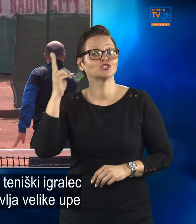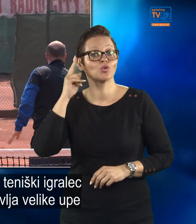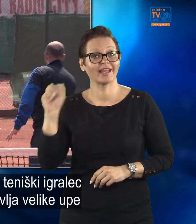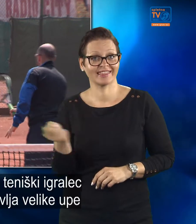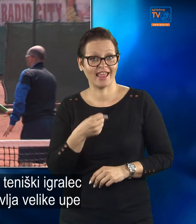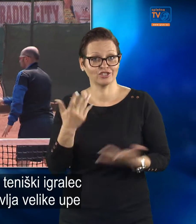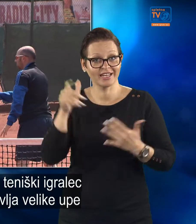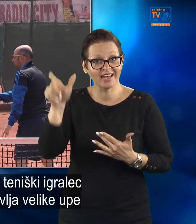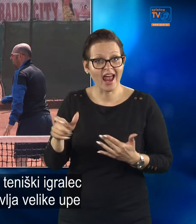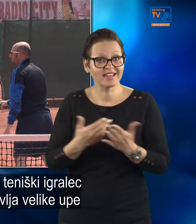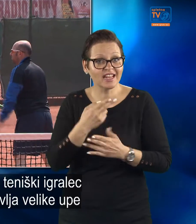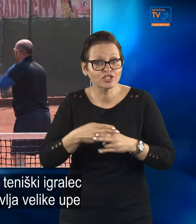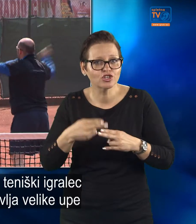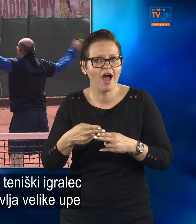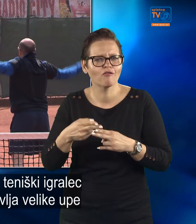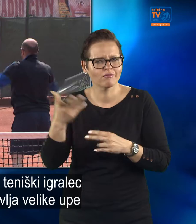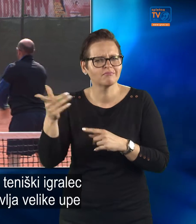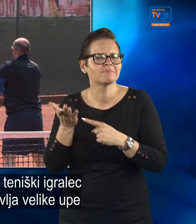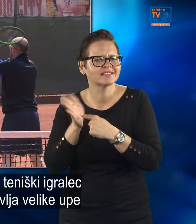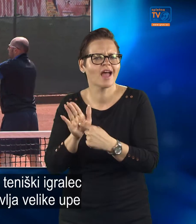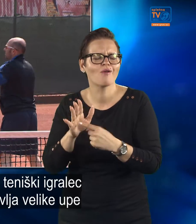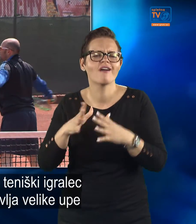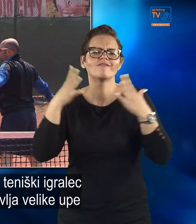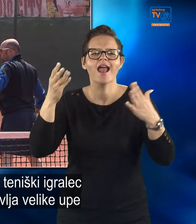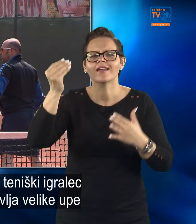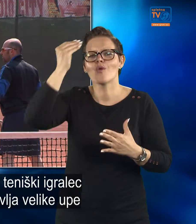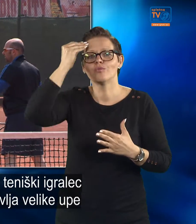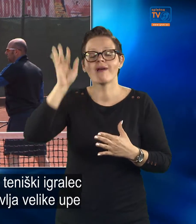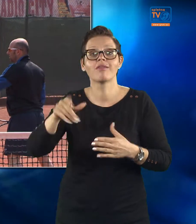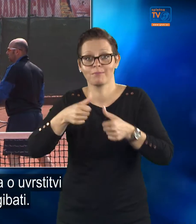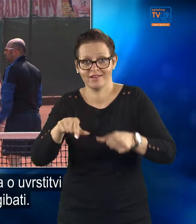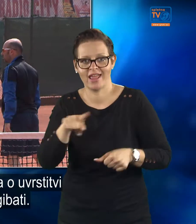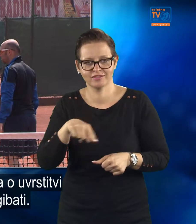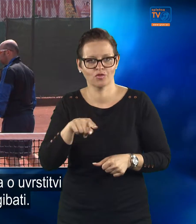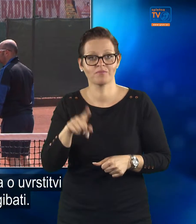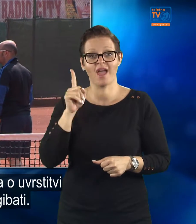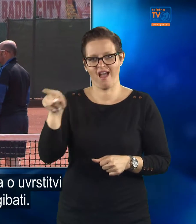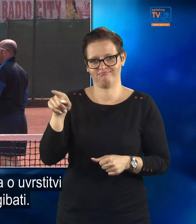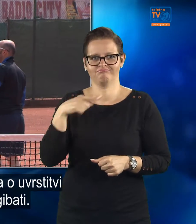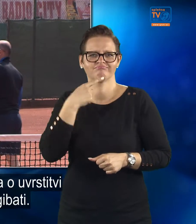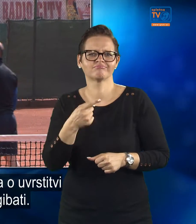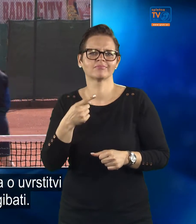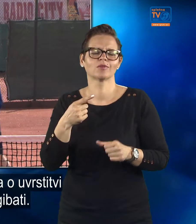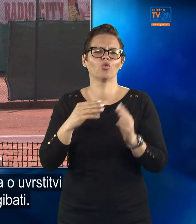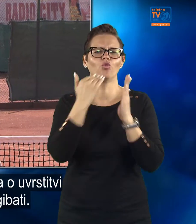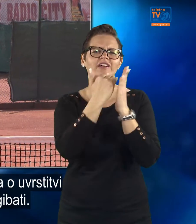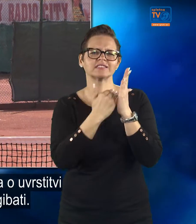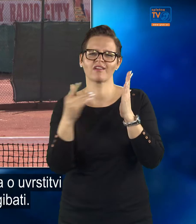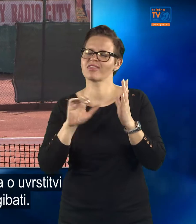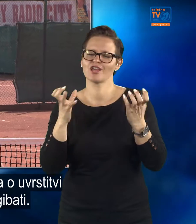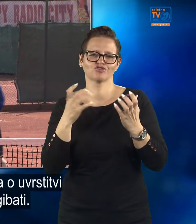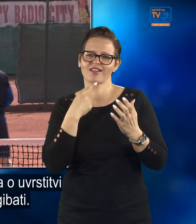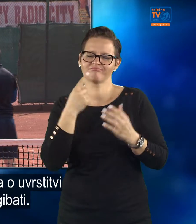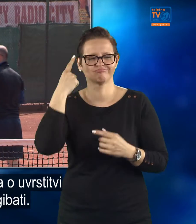Naš najboljši gluhi teniški igralec za državo predstavlja velike upe na prvenstvu, a v uvrstitvi ne želi